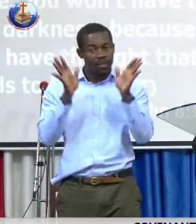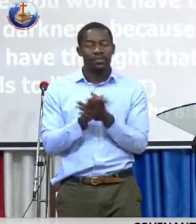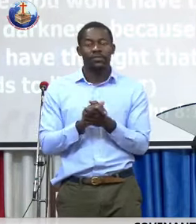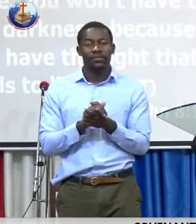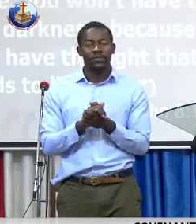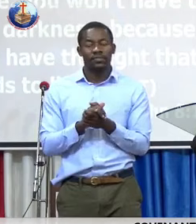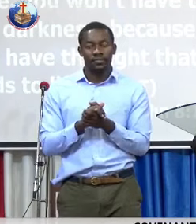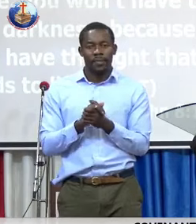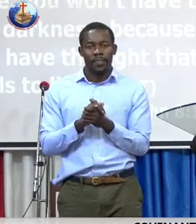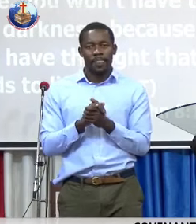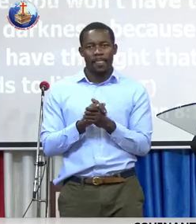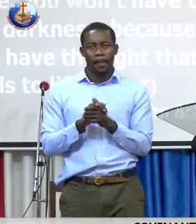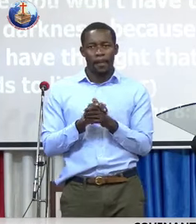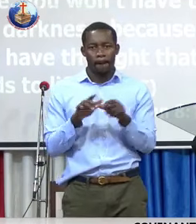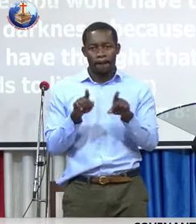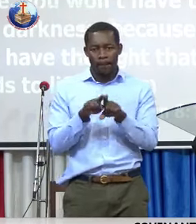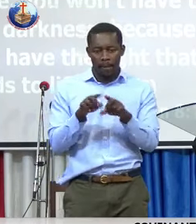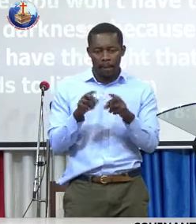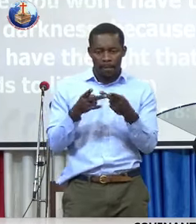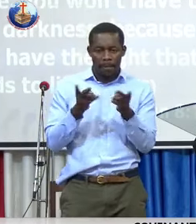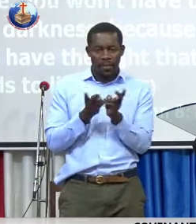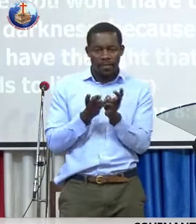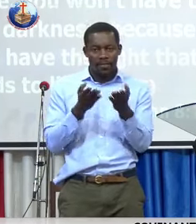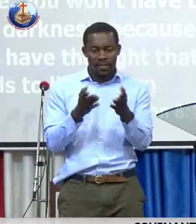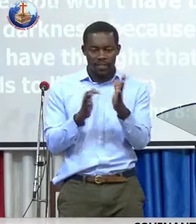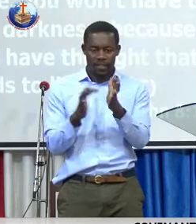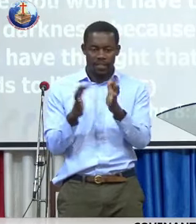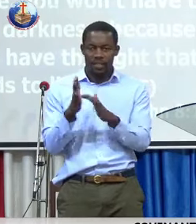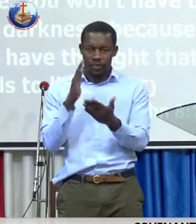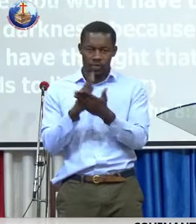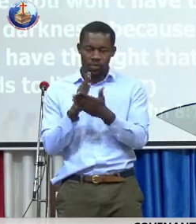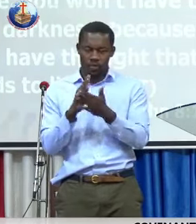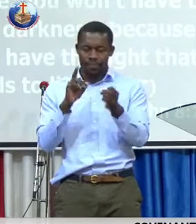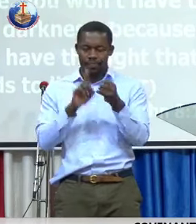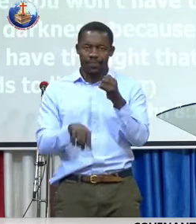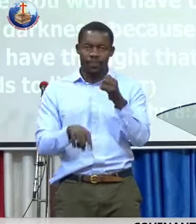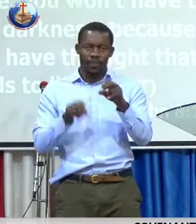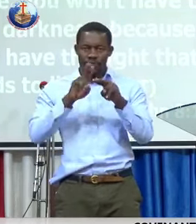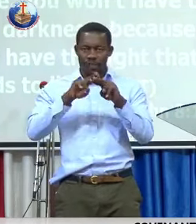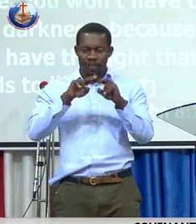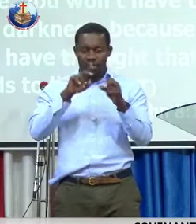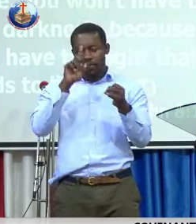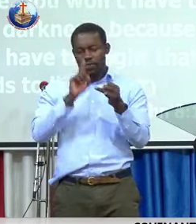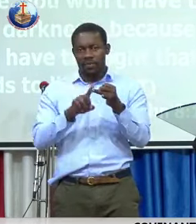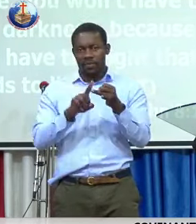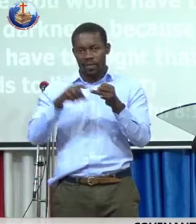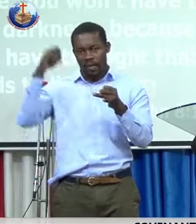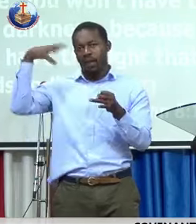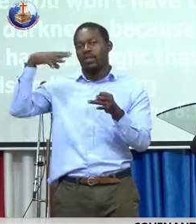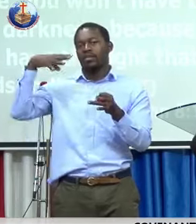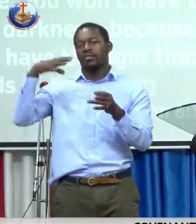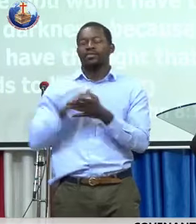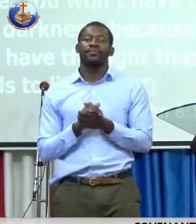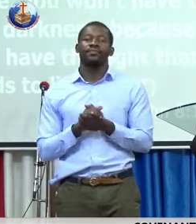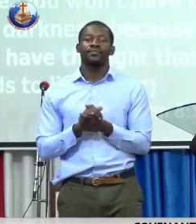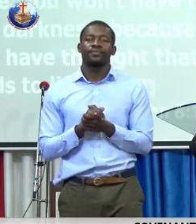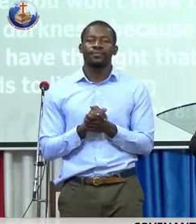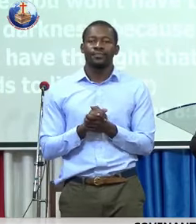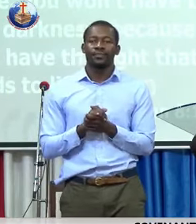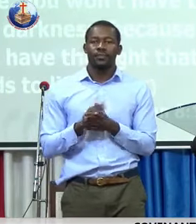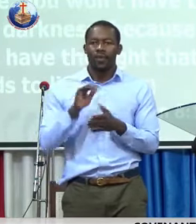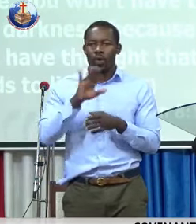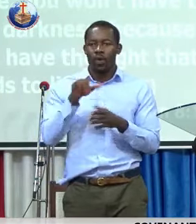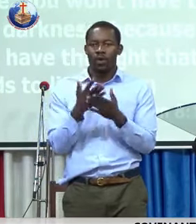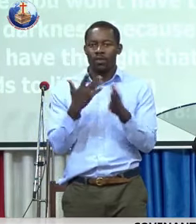in that instant he was both salt and light. Na katika hali hiyo alikuwa chumvi na alikuwa nuru. The things which is the